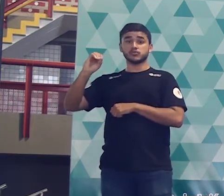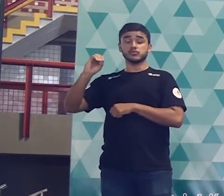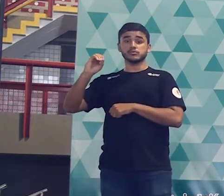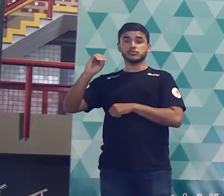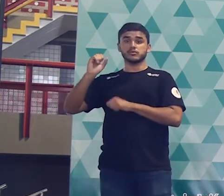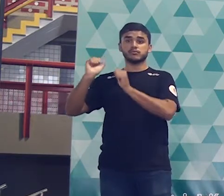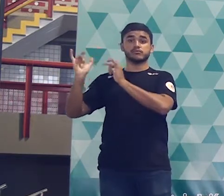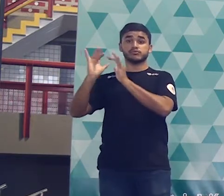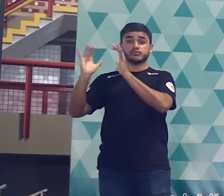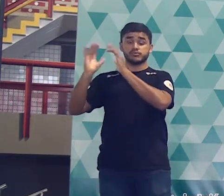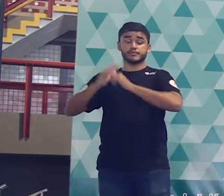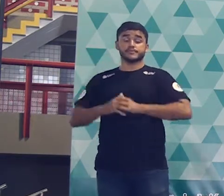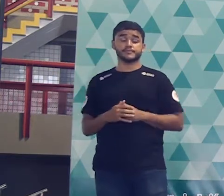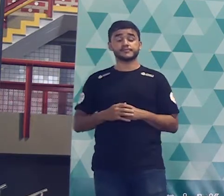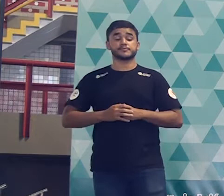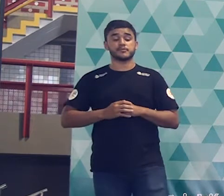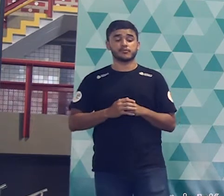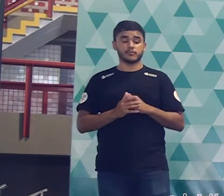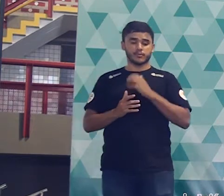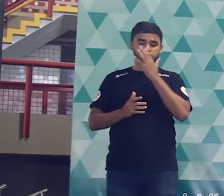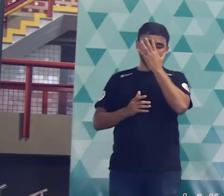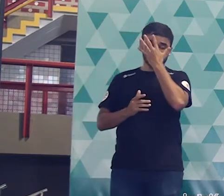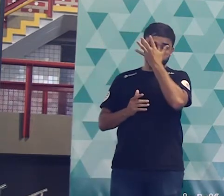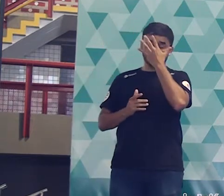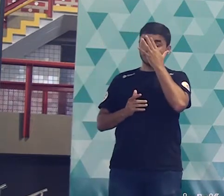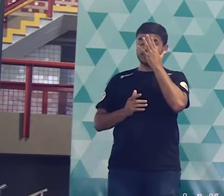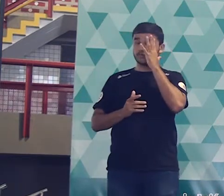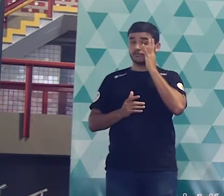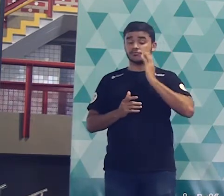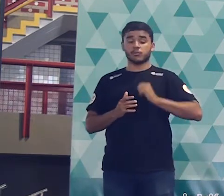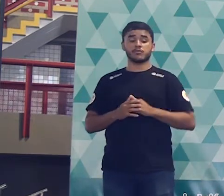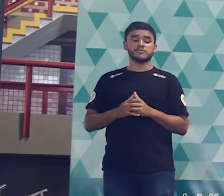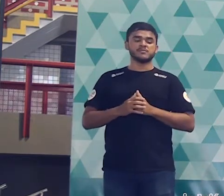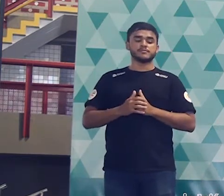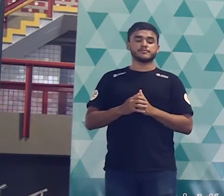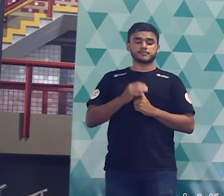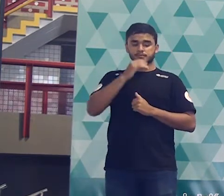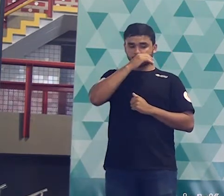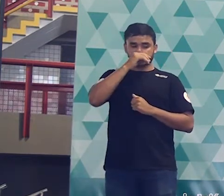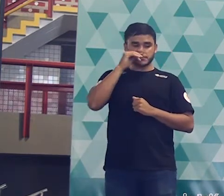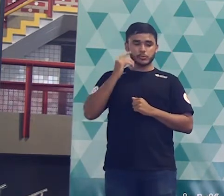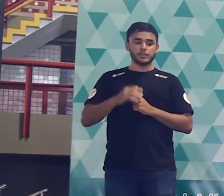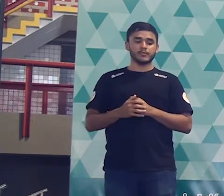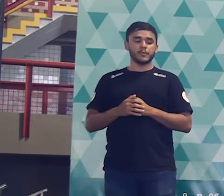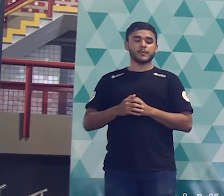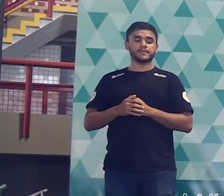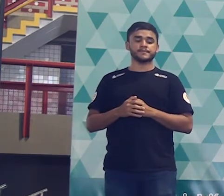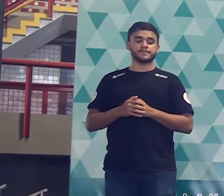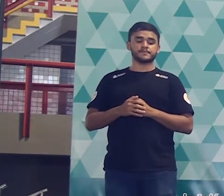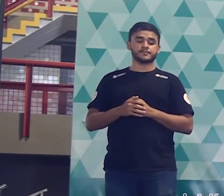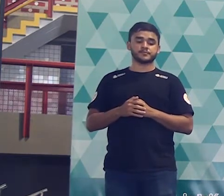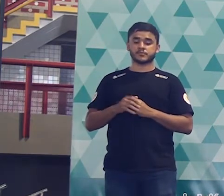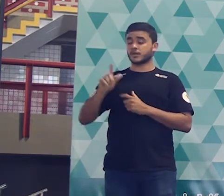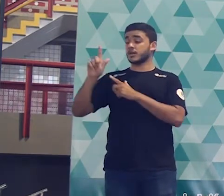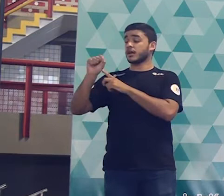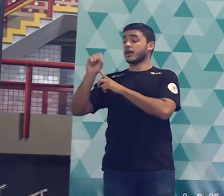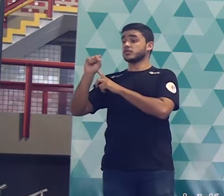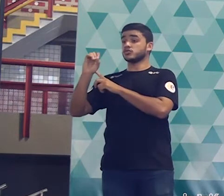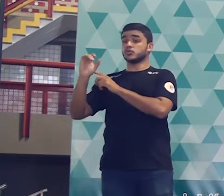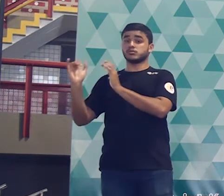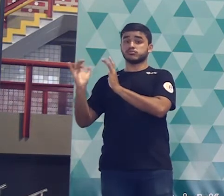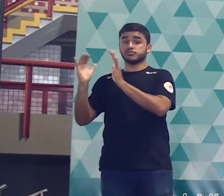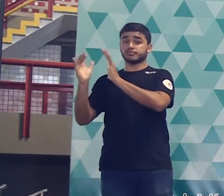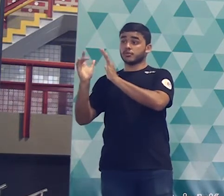nossas mudanças de estado físico. Como é o nome da transformação do gasoso para o líquido? Só olhar.